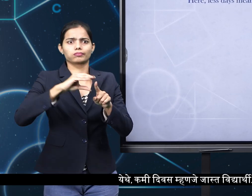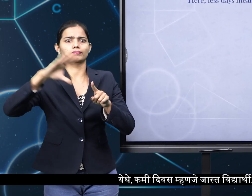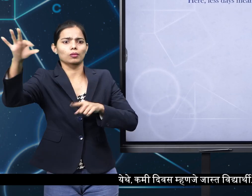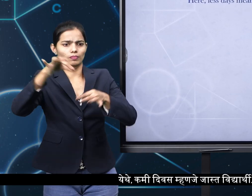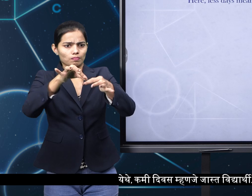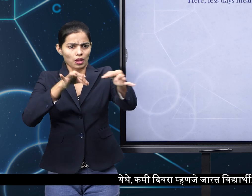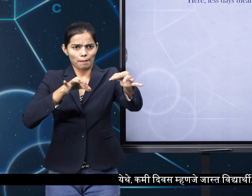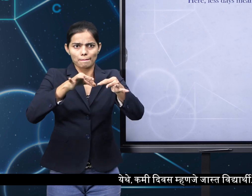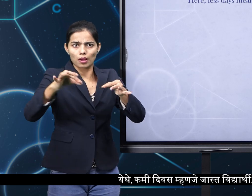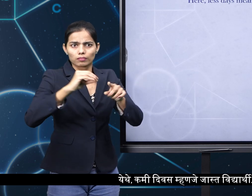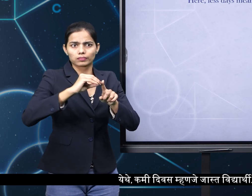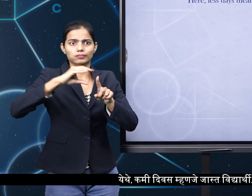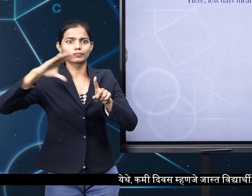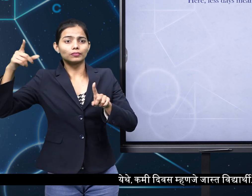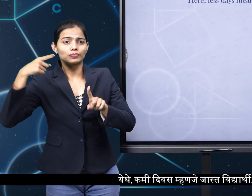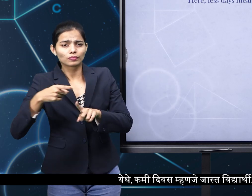आहे.